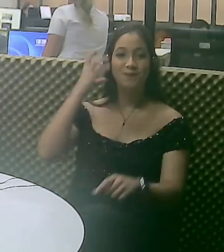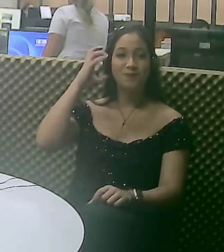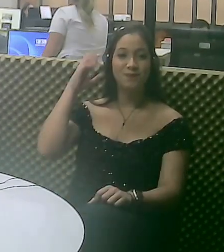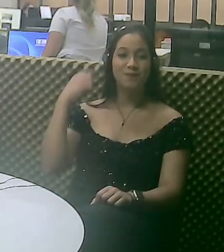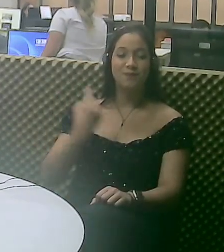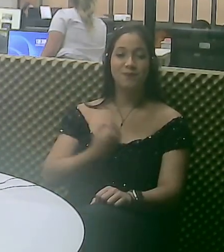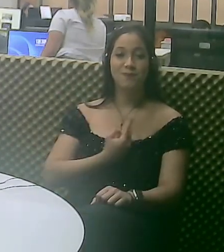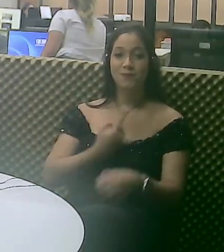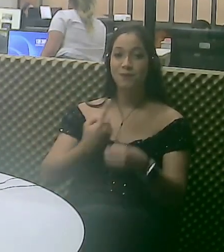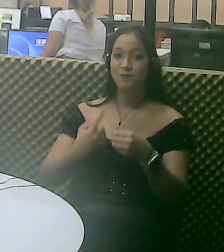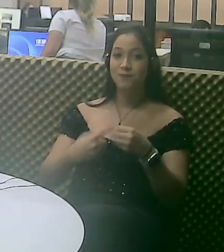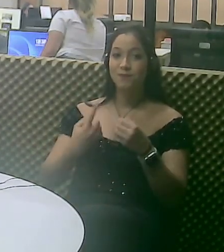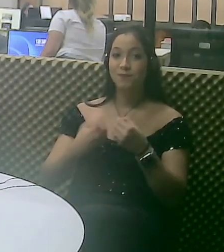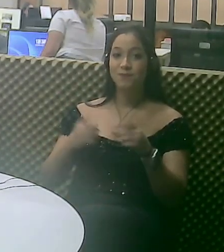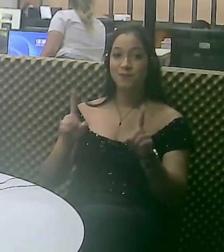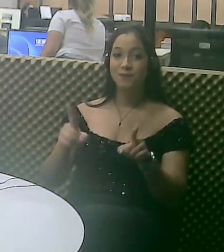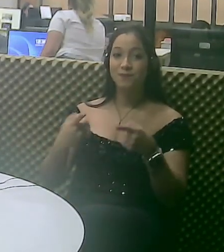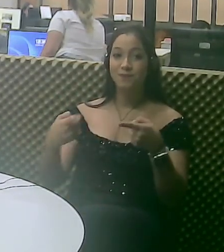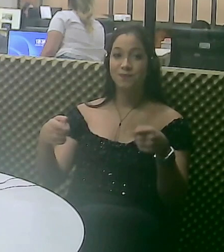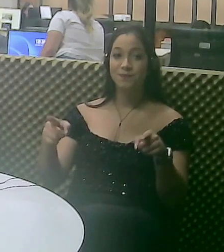Rádio Nossa Cidade.